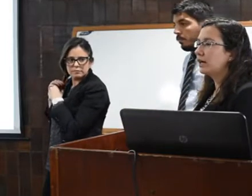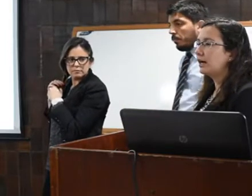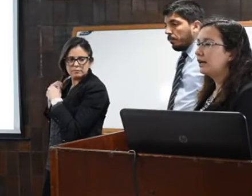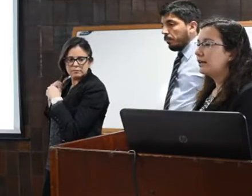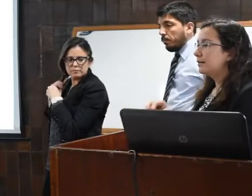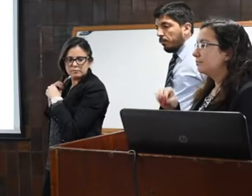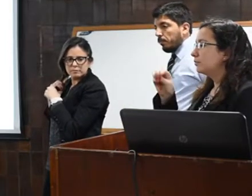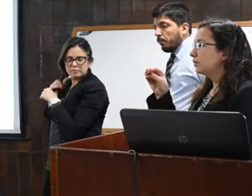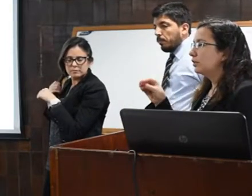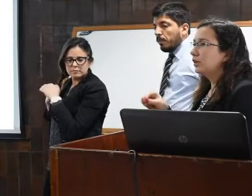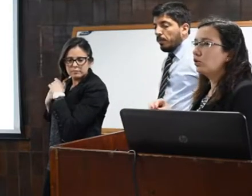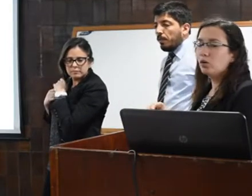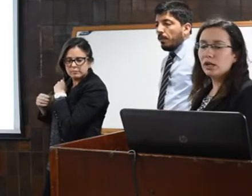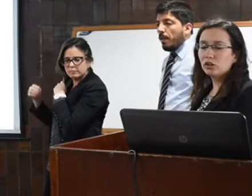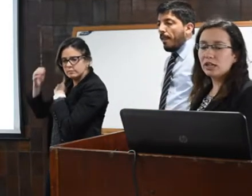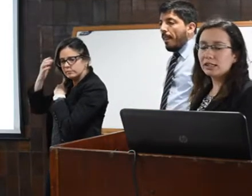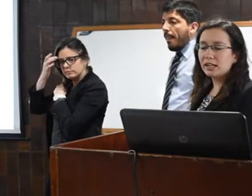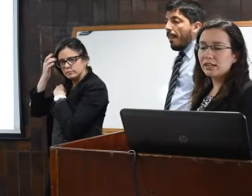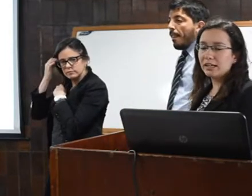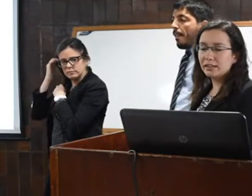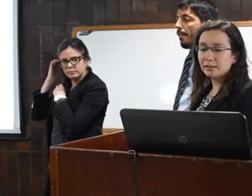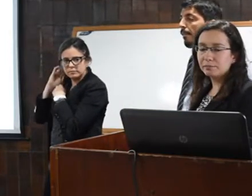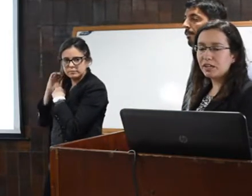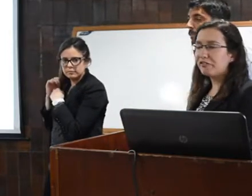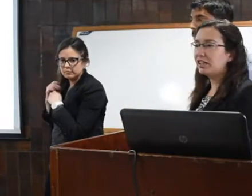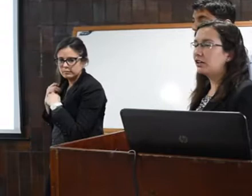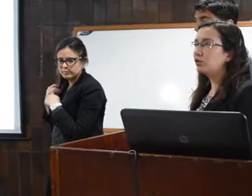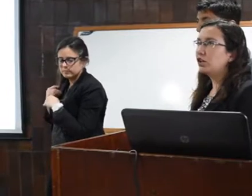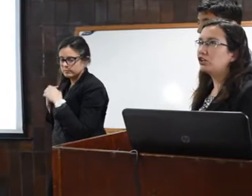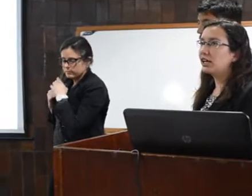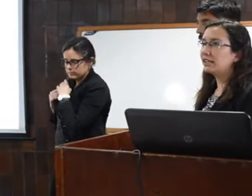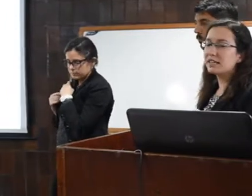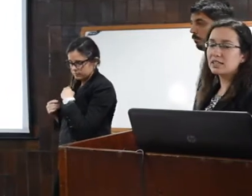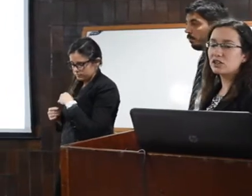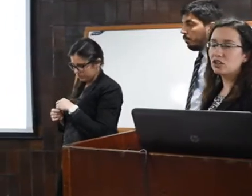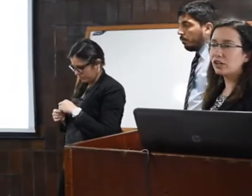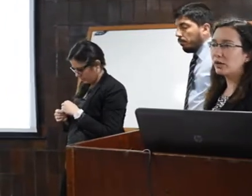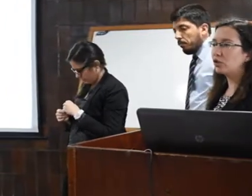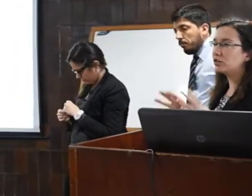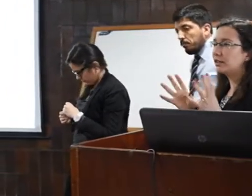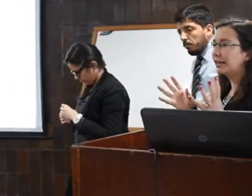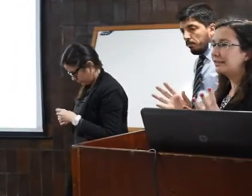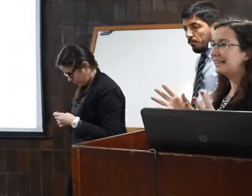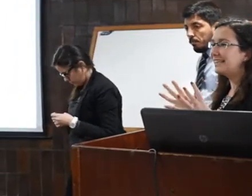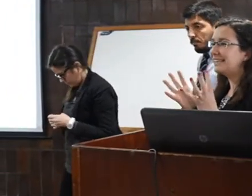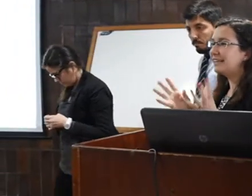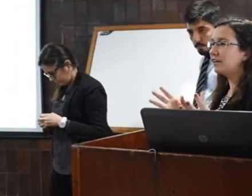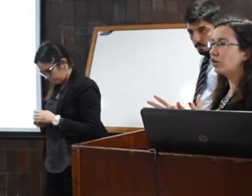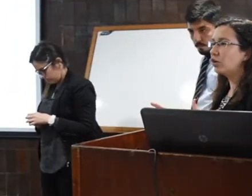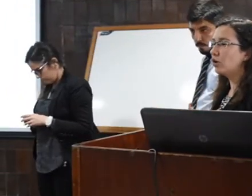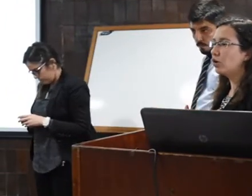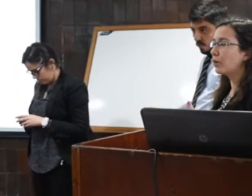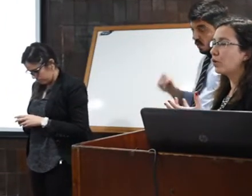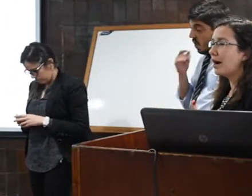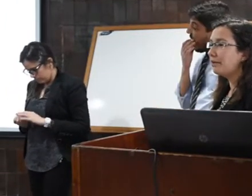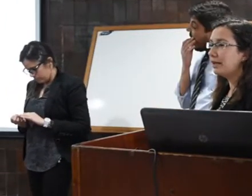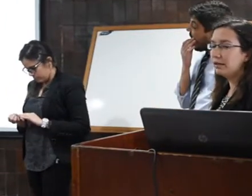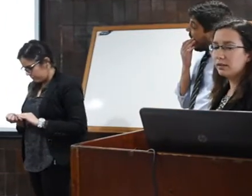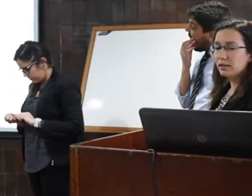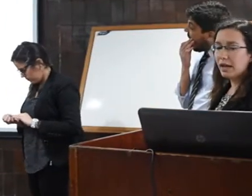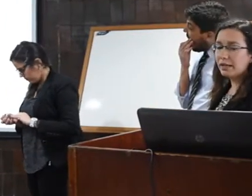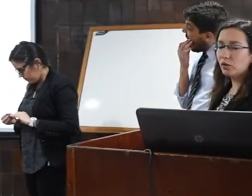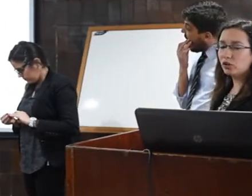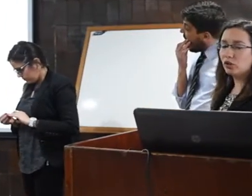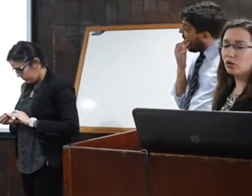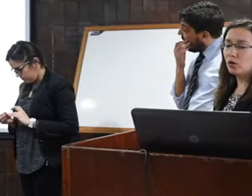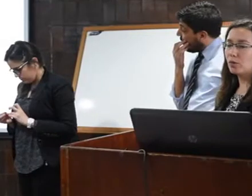hace ninguna ninguna otra de una otra transacción que entiendas como probable